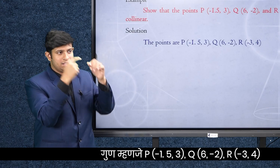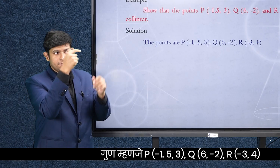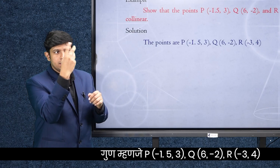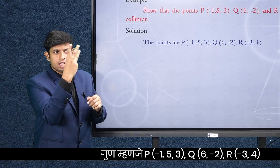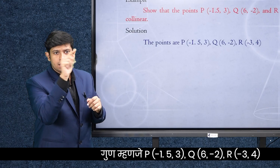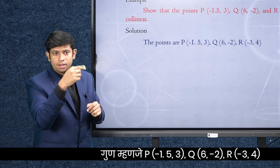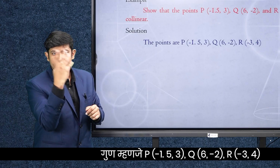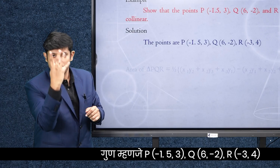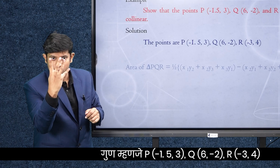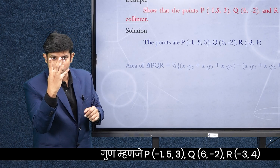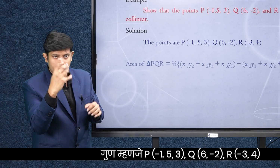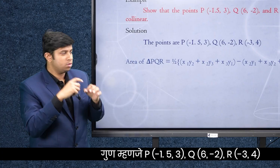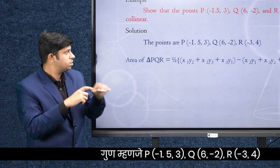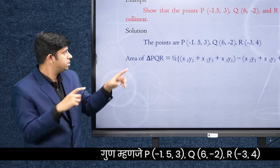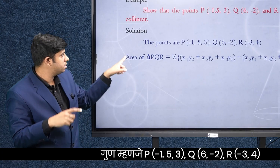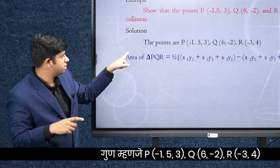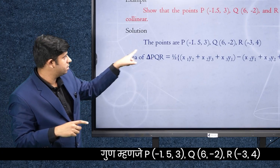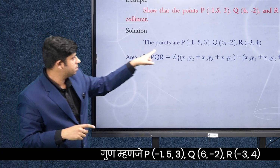minus 3 आणि 4.